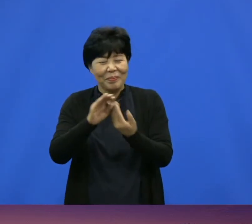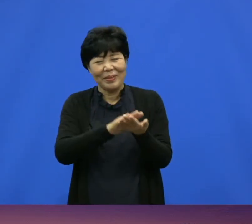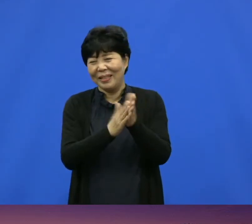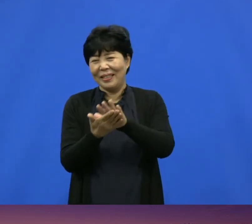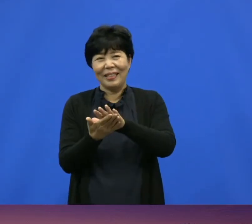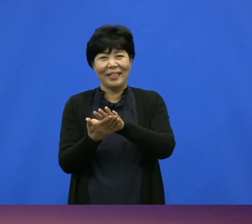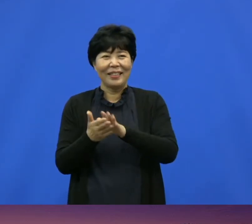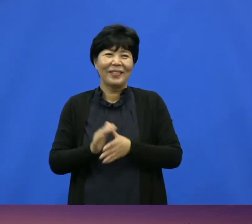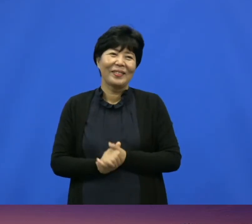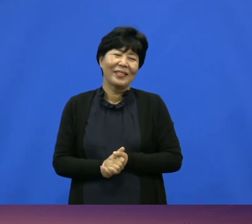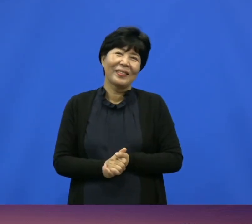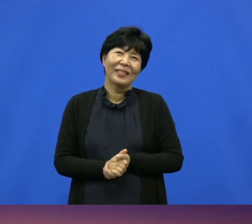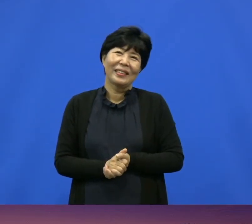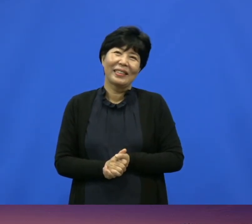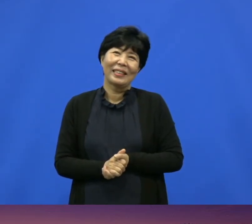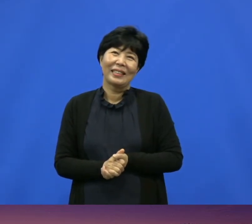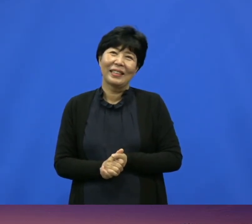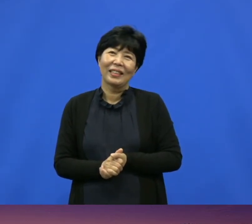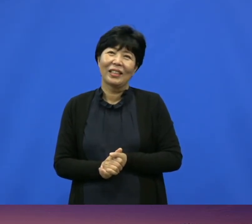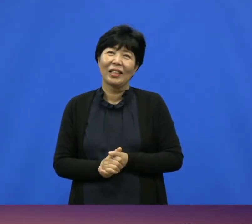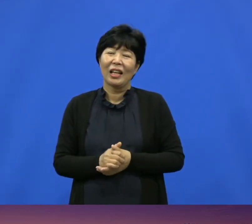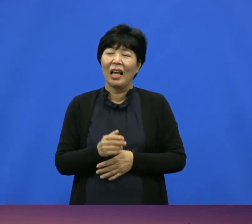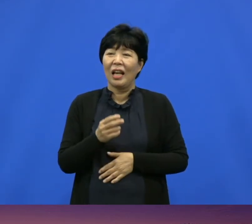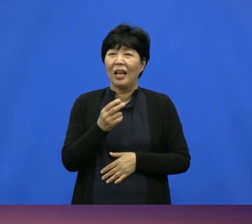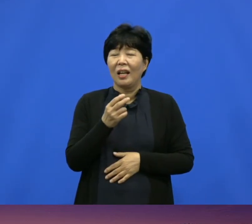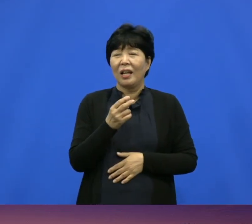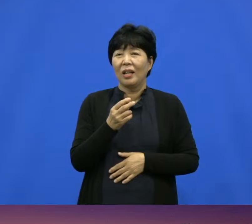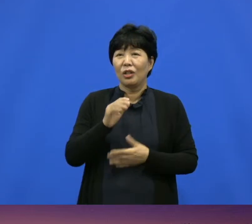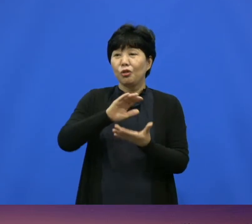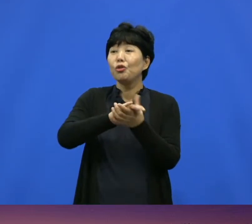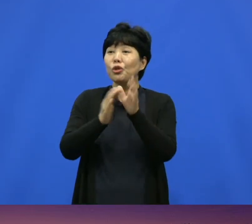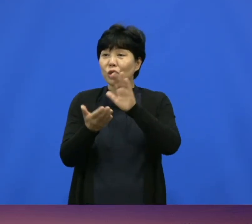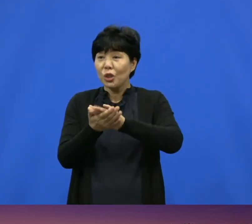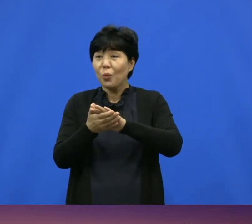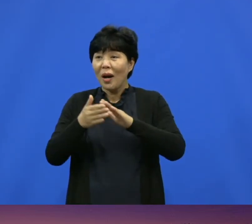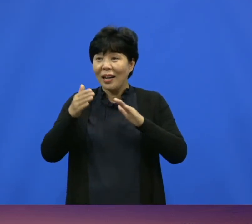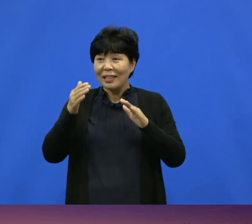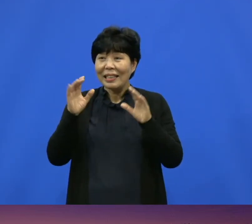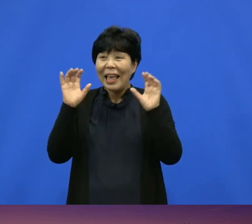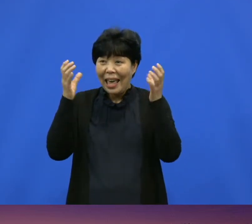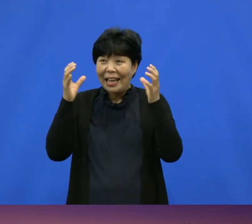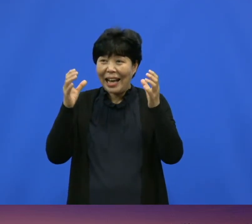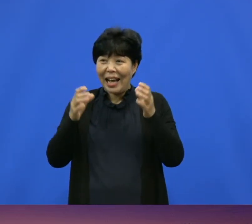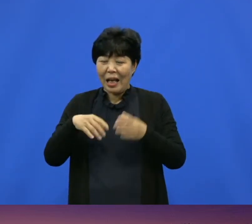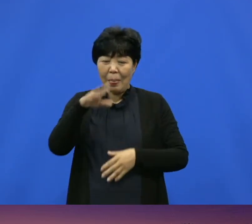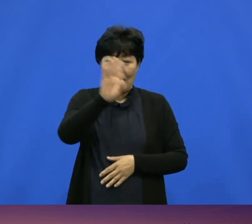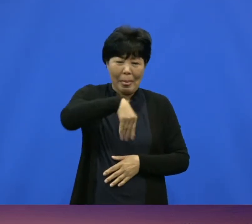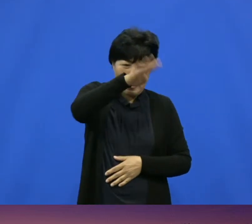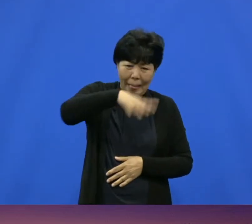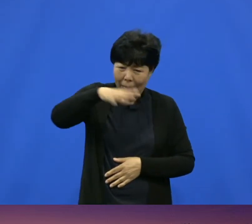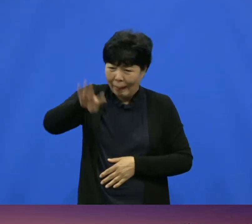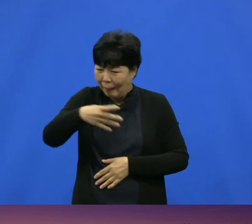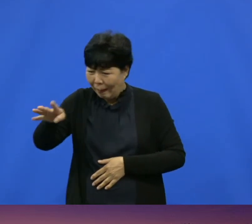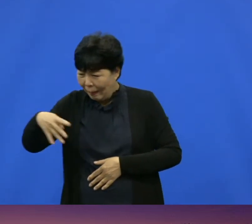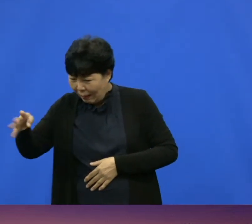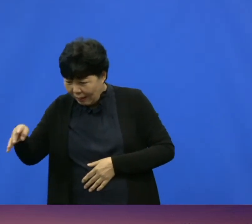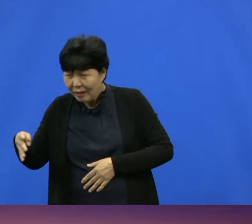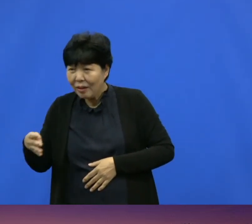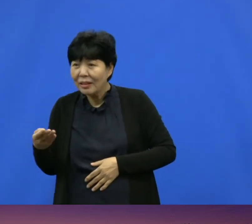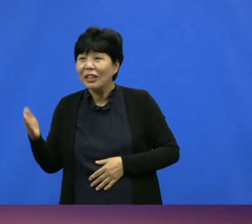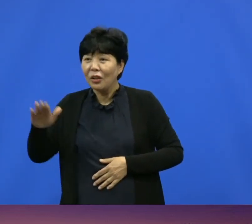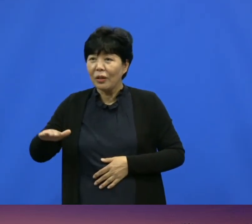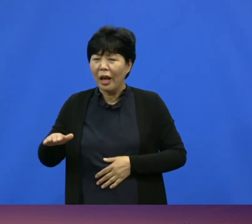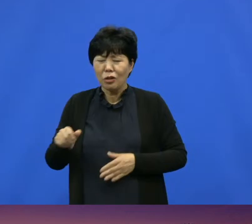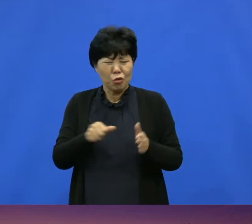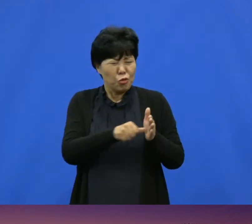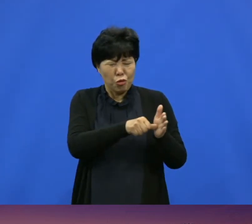여러분, 졸작이라도요, 유치원 애가요, 막 그림을 막 이렇게 낙서하듯이 그림을 그려놨는데요,